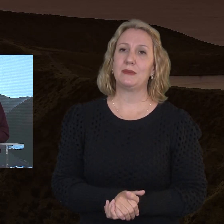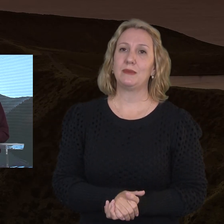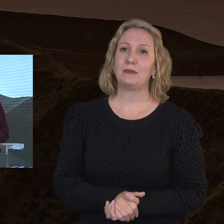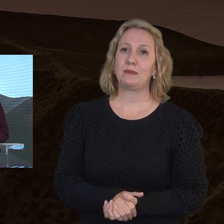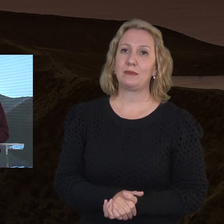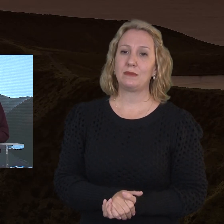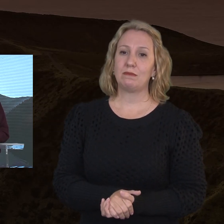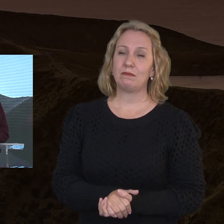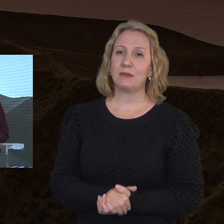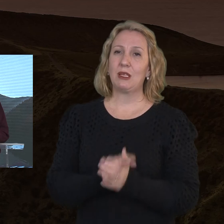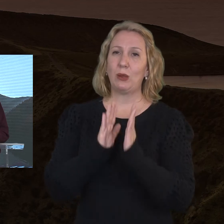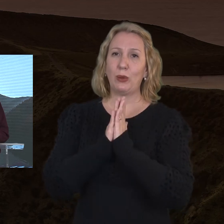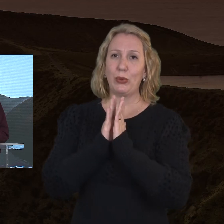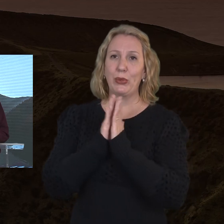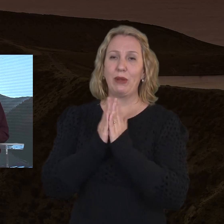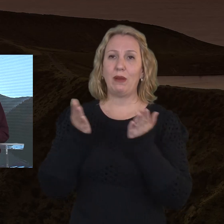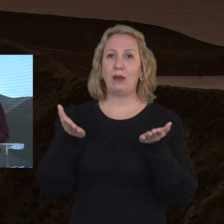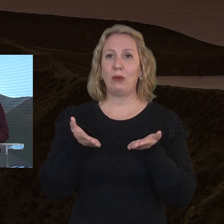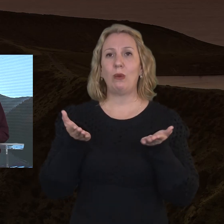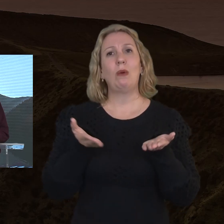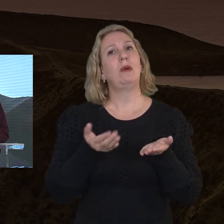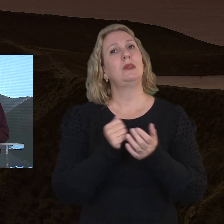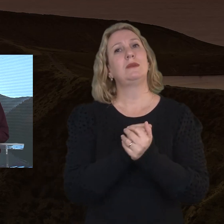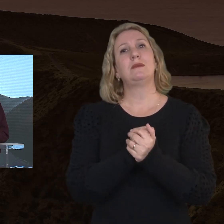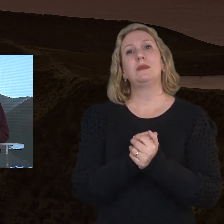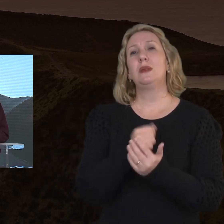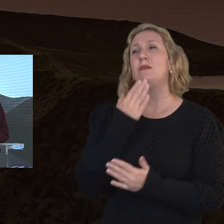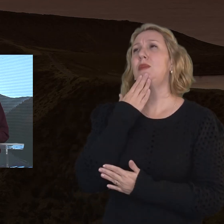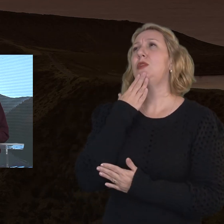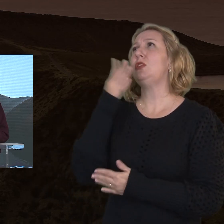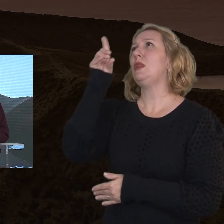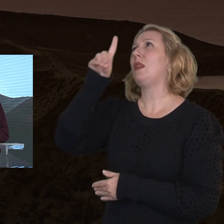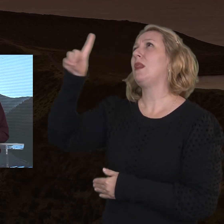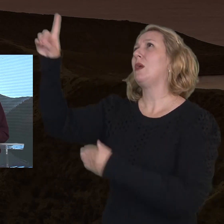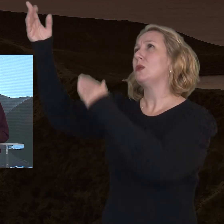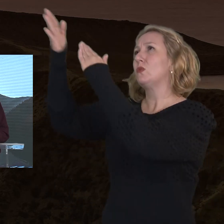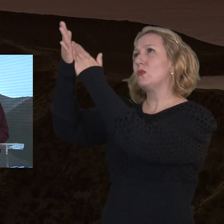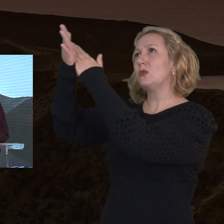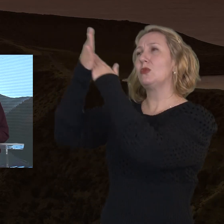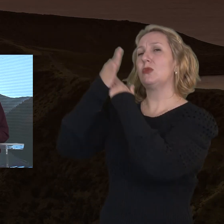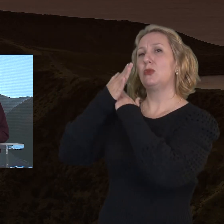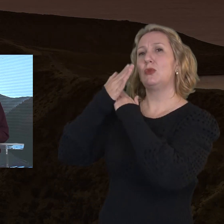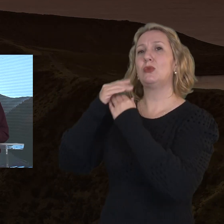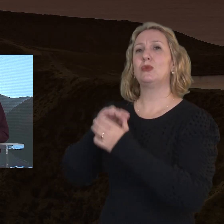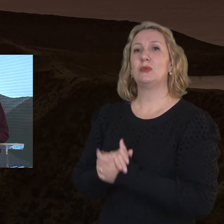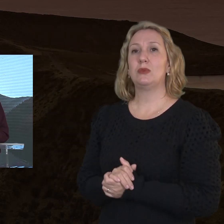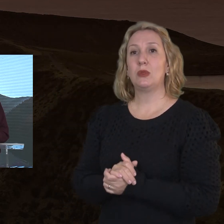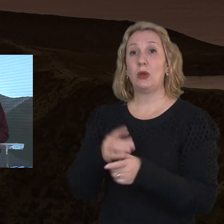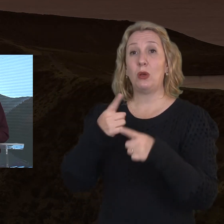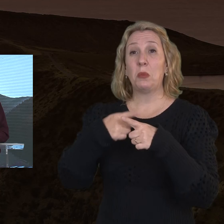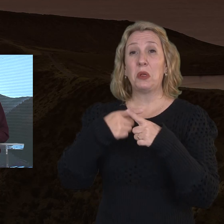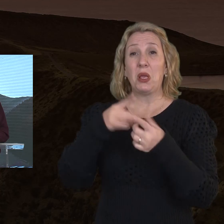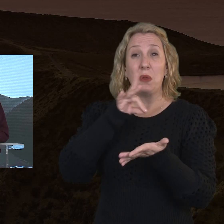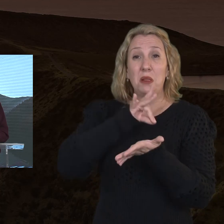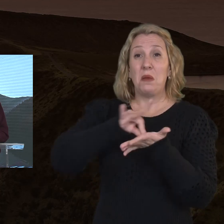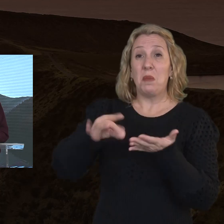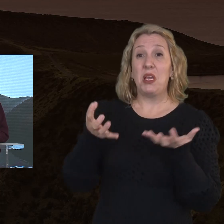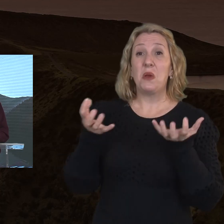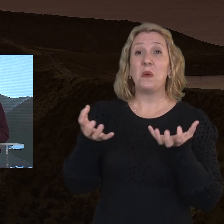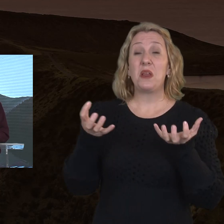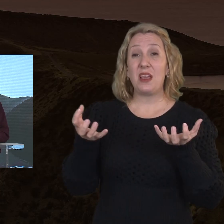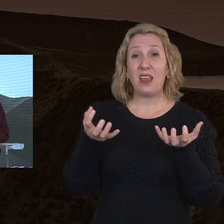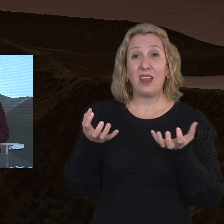vamos orar neste momento pedindo para o senhor nos protegermos guardar o inimigo que é atrasar o